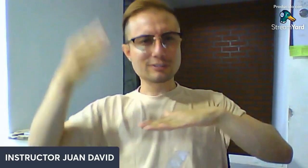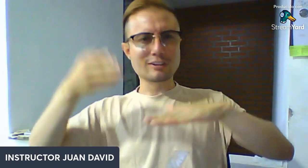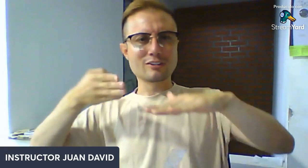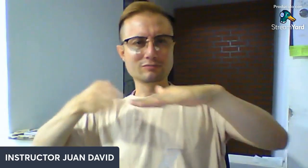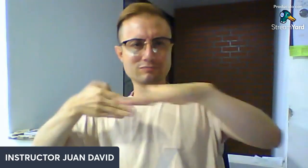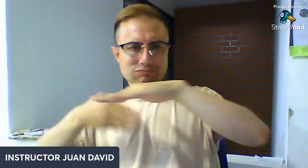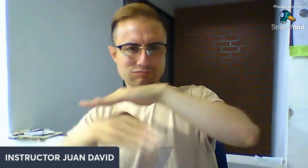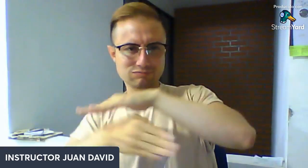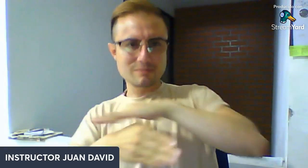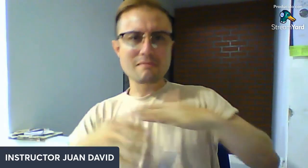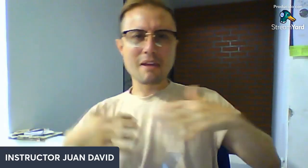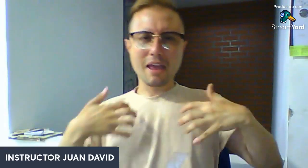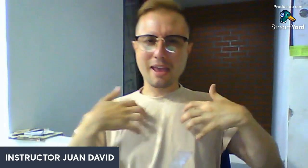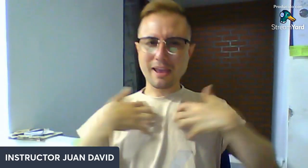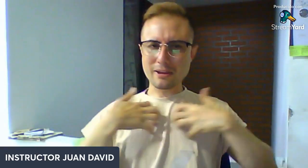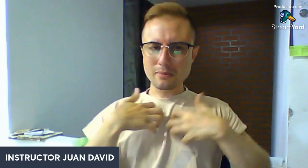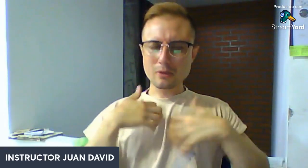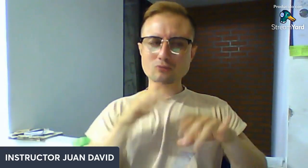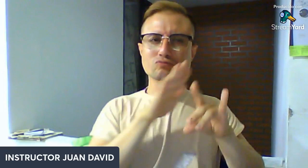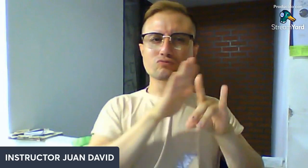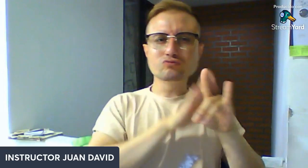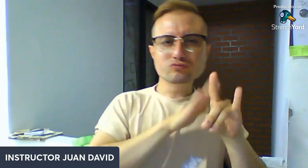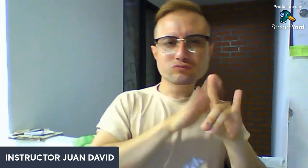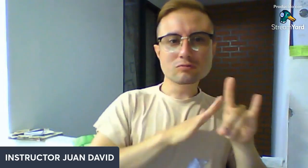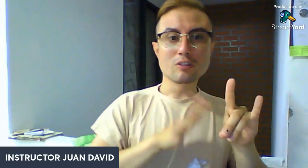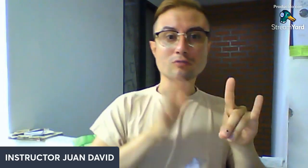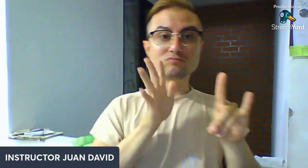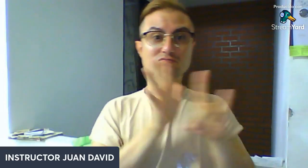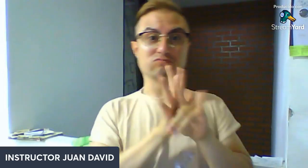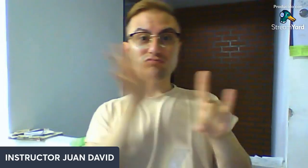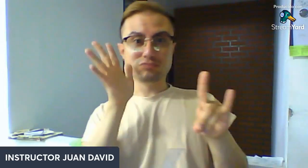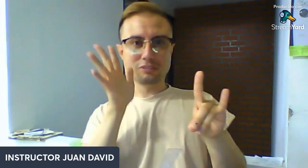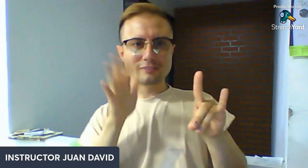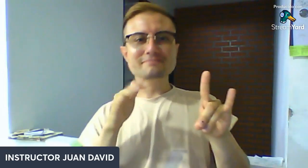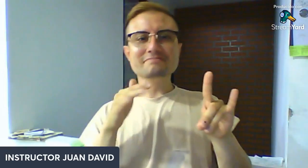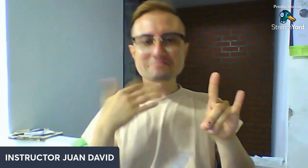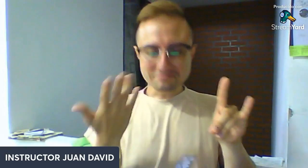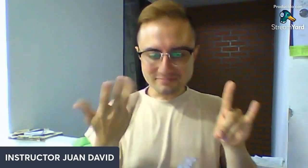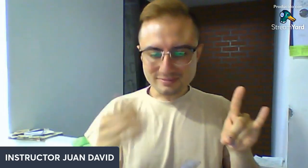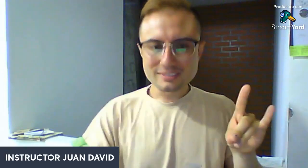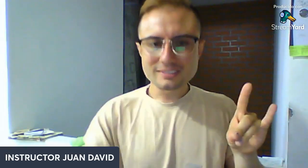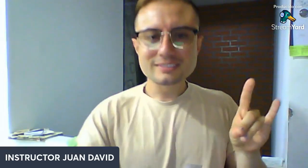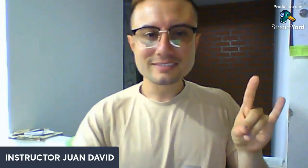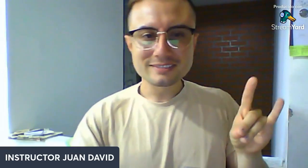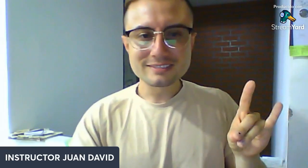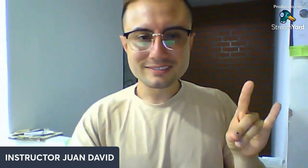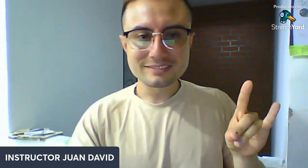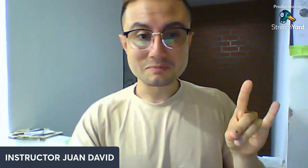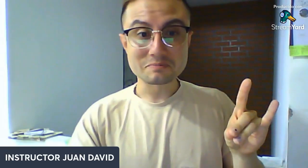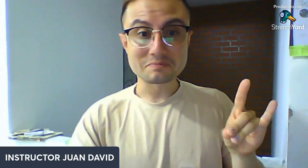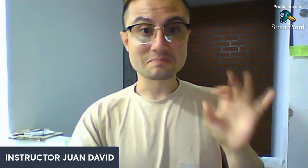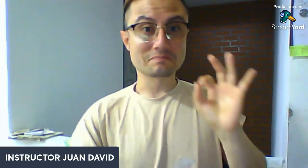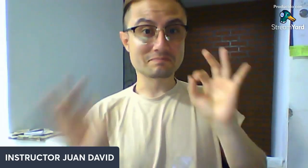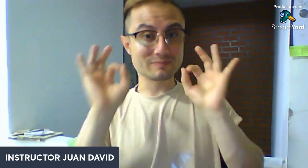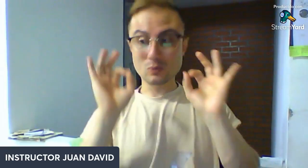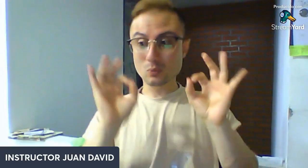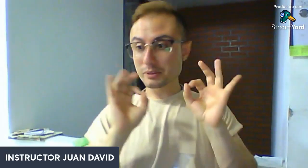los animales. Ya vimos pues también sus hábitats, si son animales aéreos, terrestres o domésticos, o si pueden llegar a ser